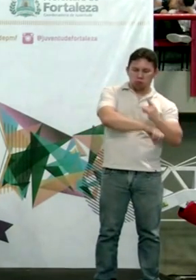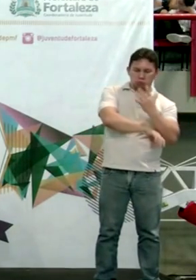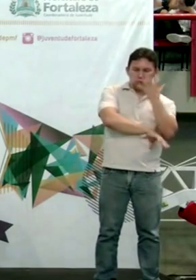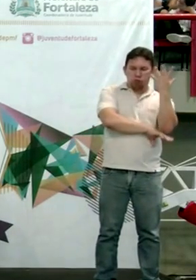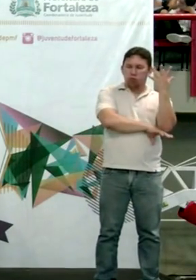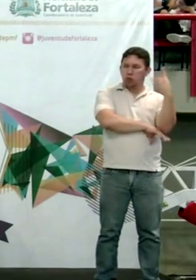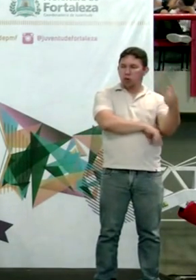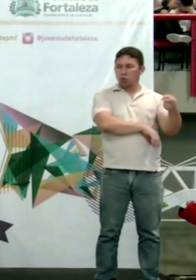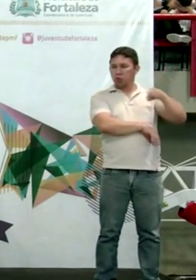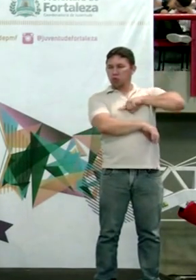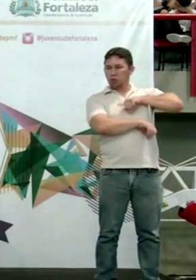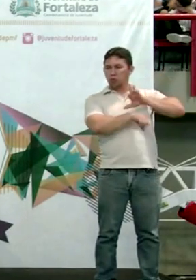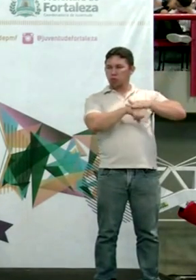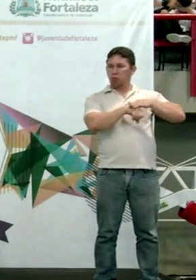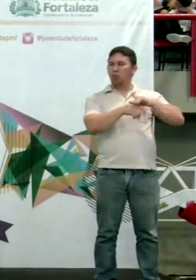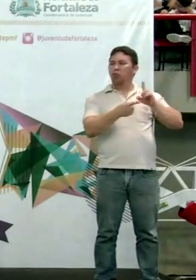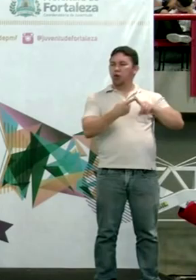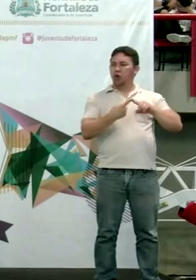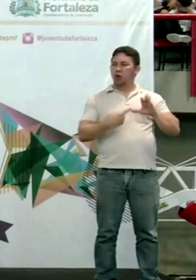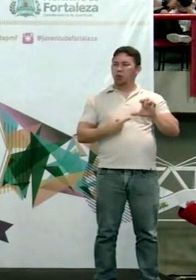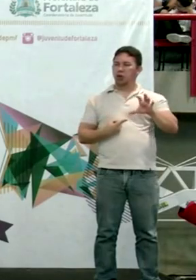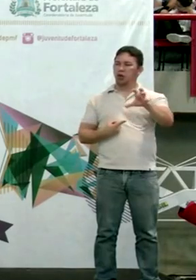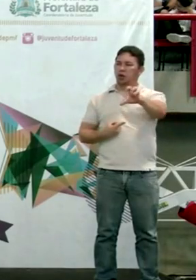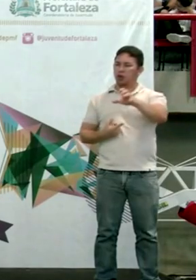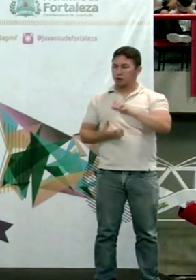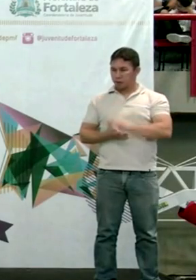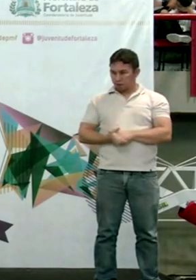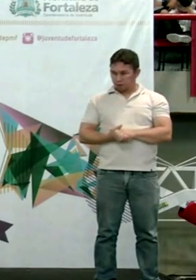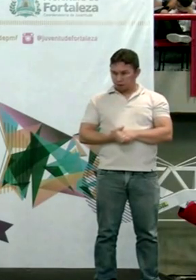uma doença, inclusive câncer.